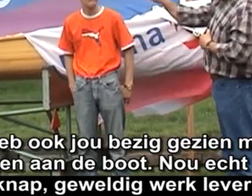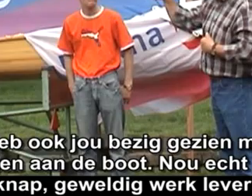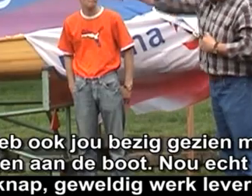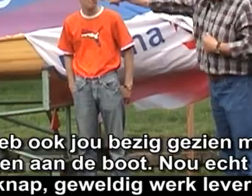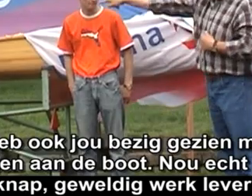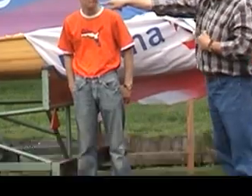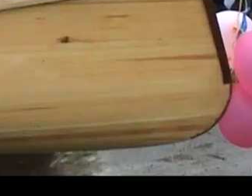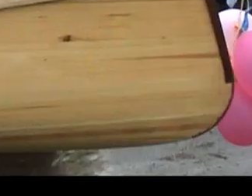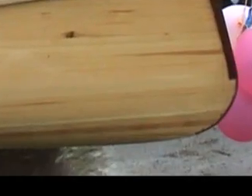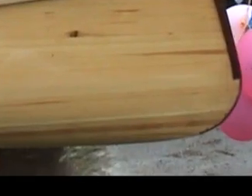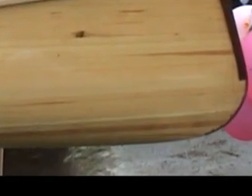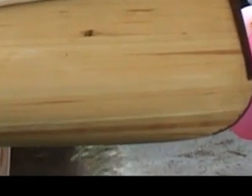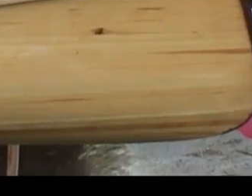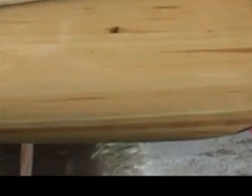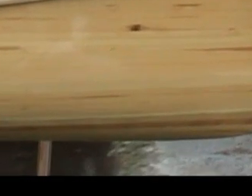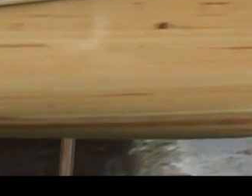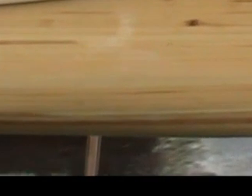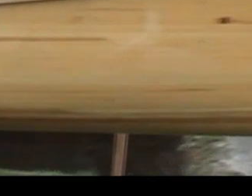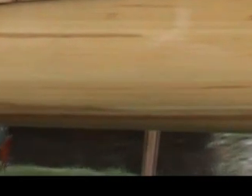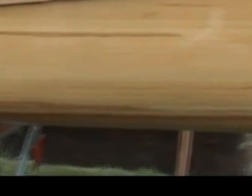Nou, echt ontzettend knap. Geweldig werk, leider.